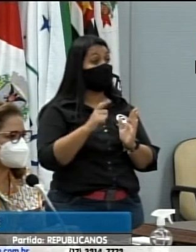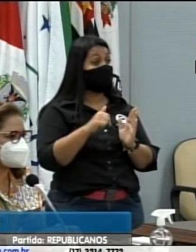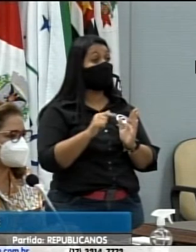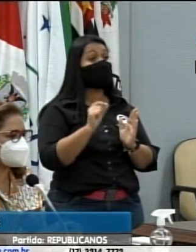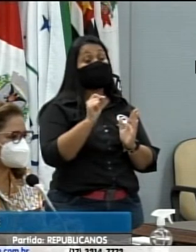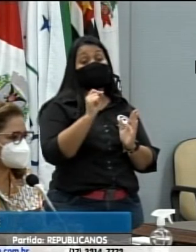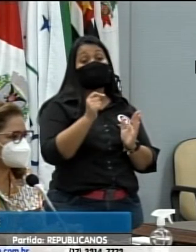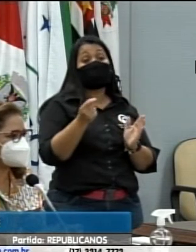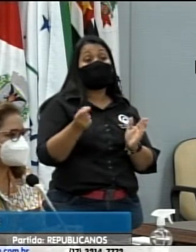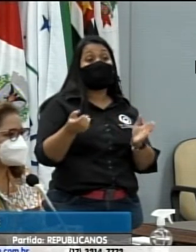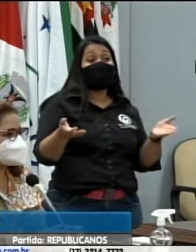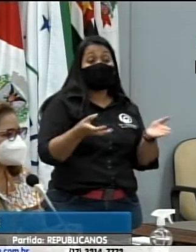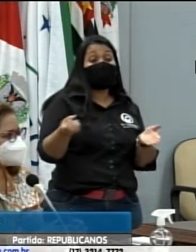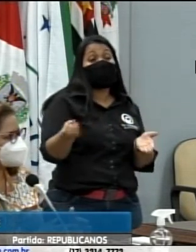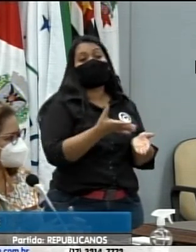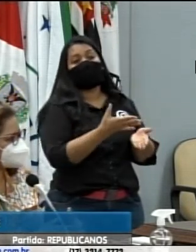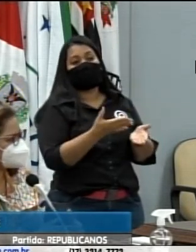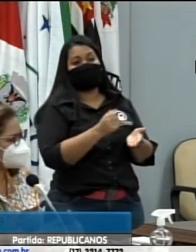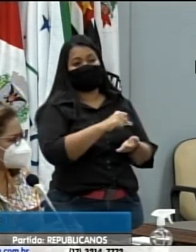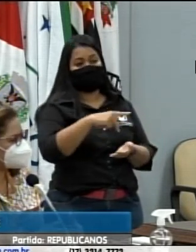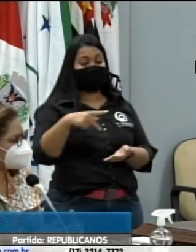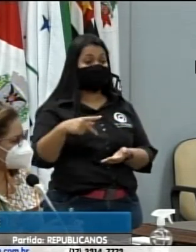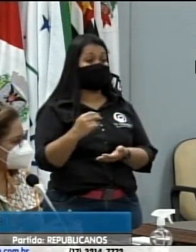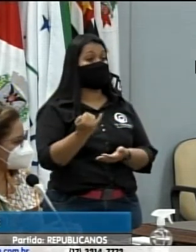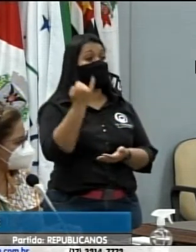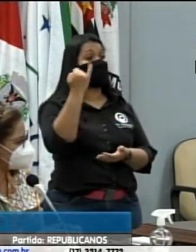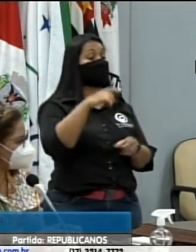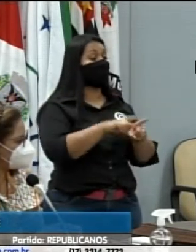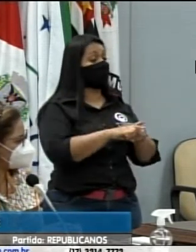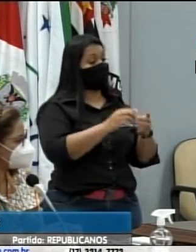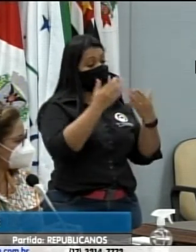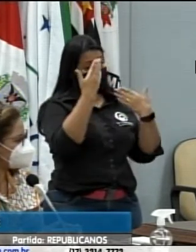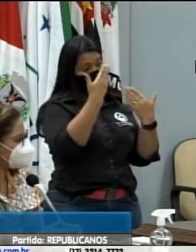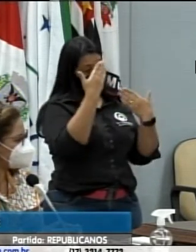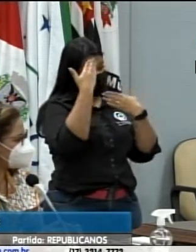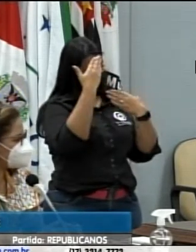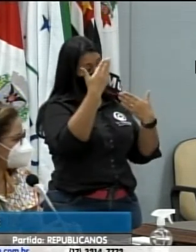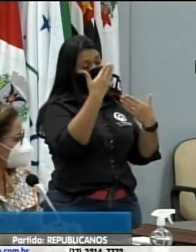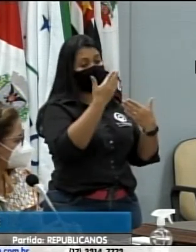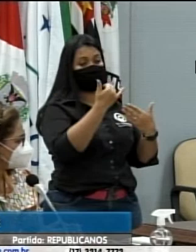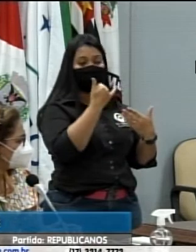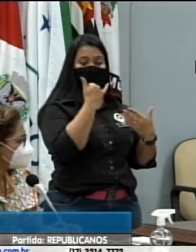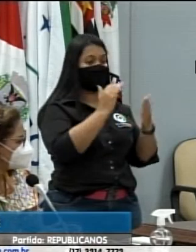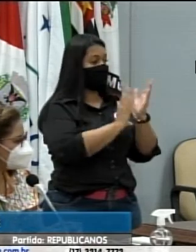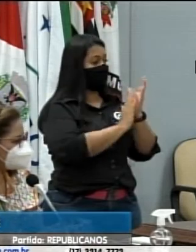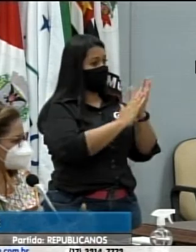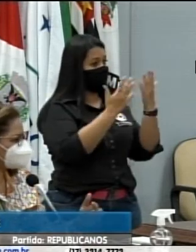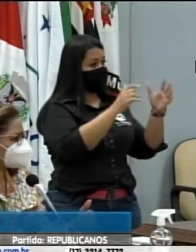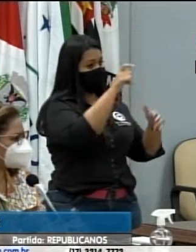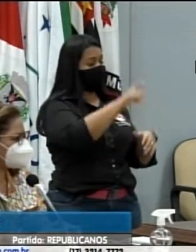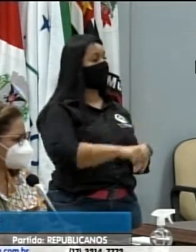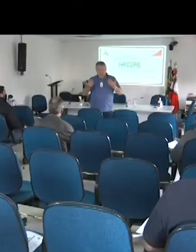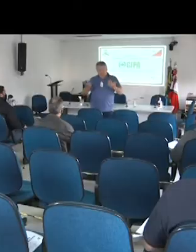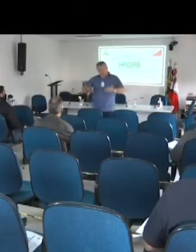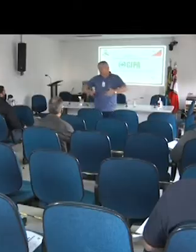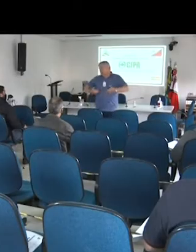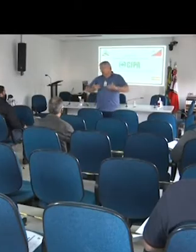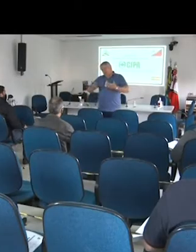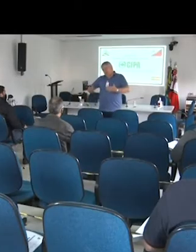esse novo programa e parabenizar ao presidente por deixar esse registro tão importante para o nosso